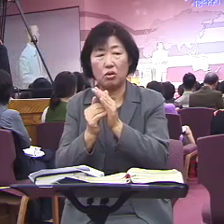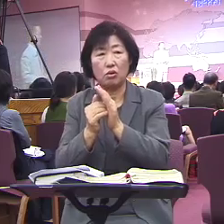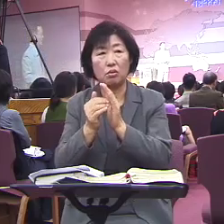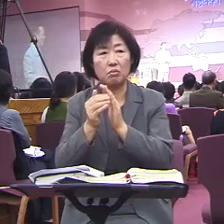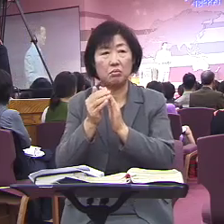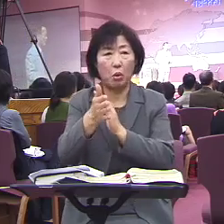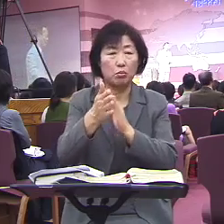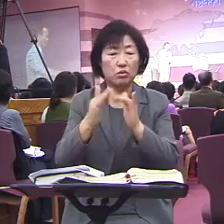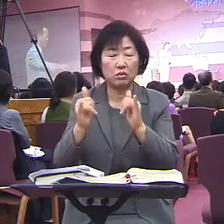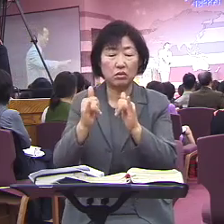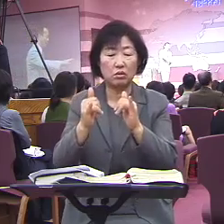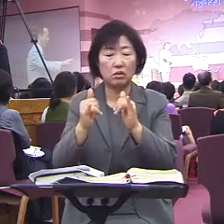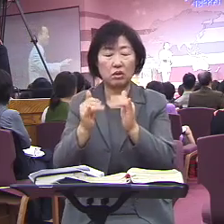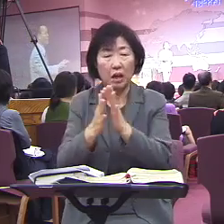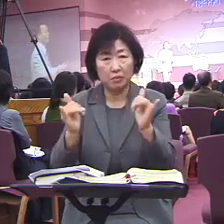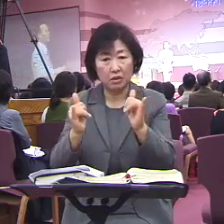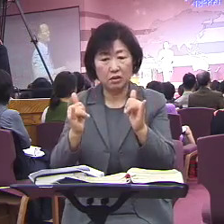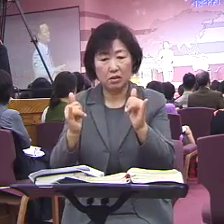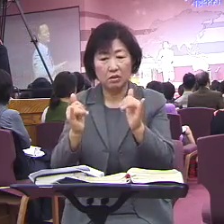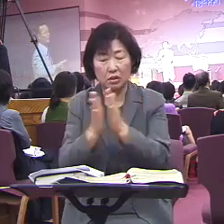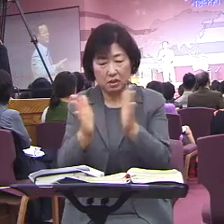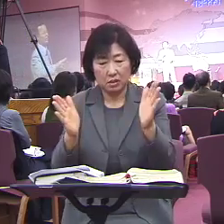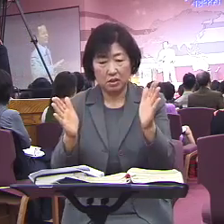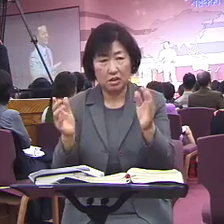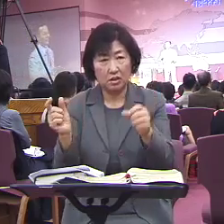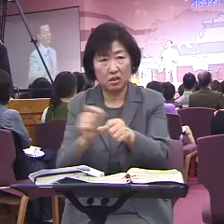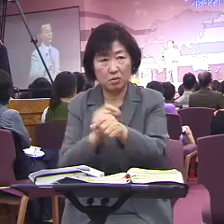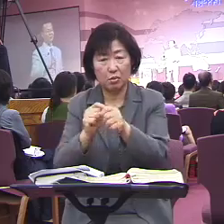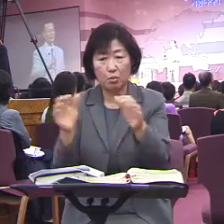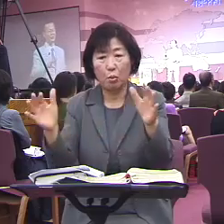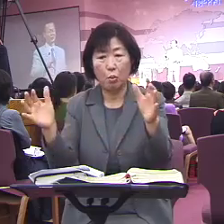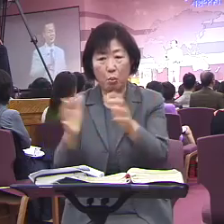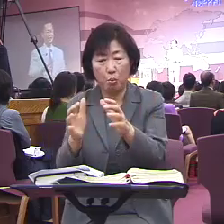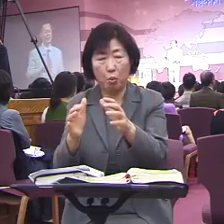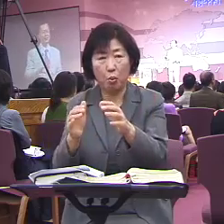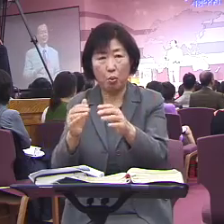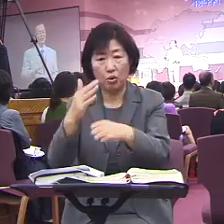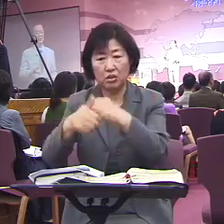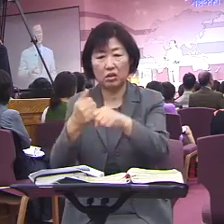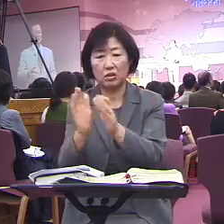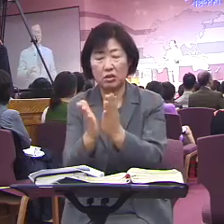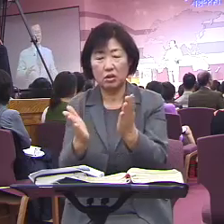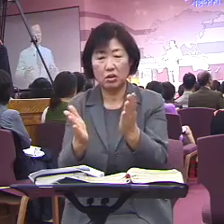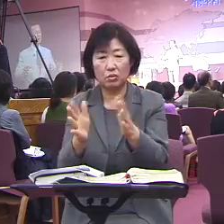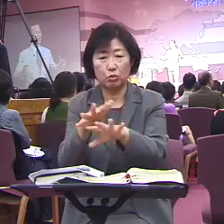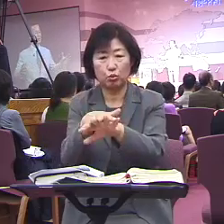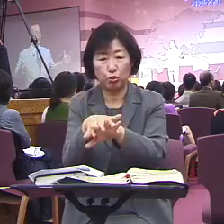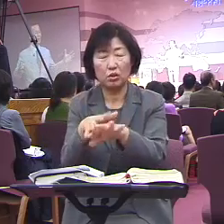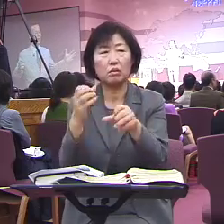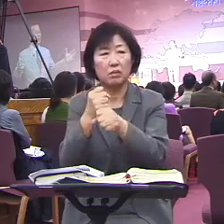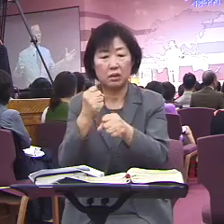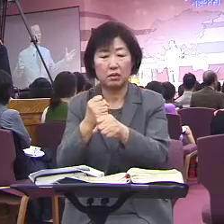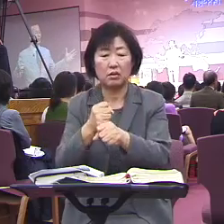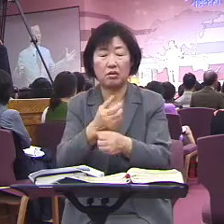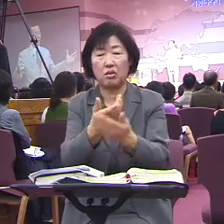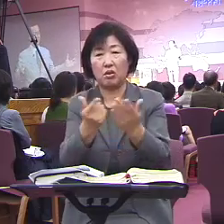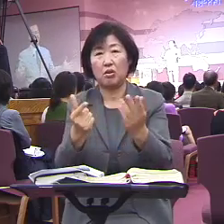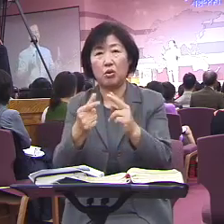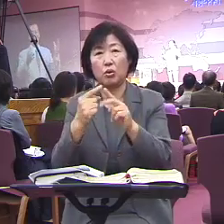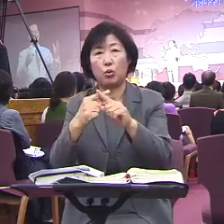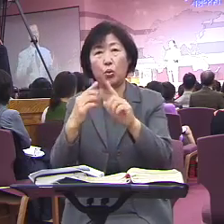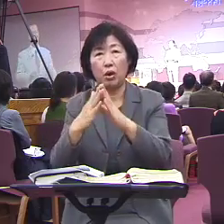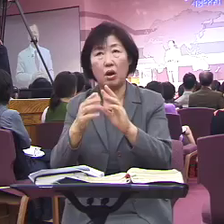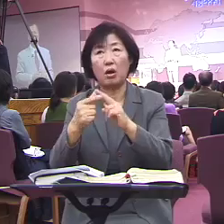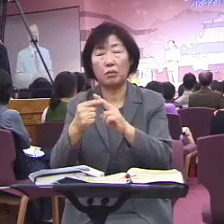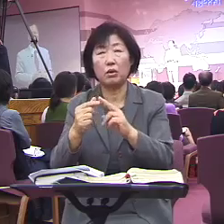그 시작한 사람들을 위하여 특별 모임을 또 성경 공부를 이제 조직하여서 그들과 함께 이제 교회가 또 잘